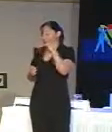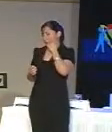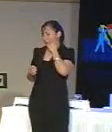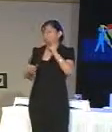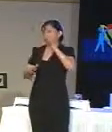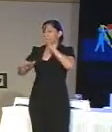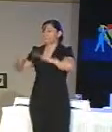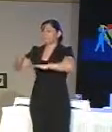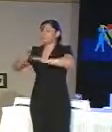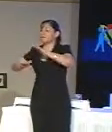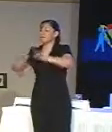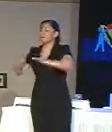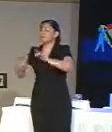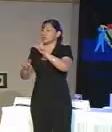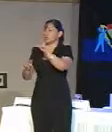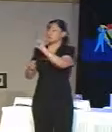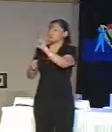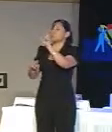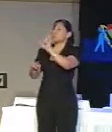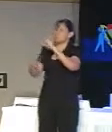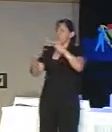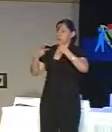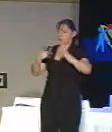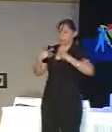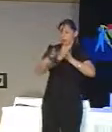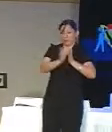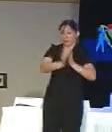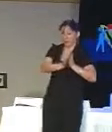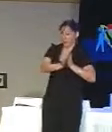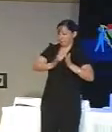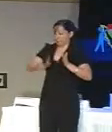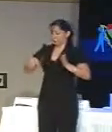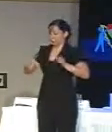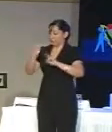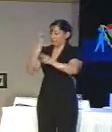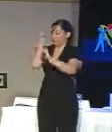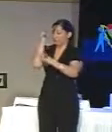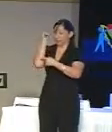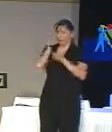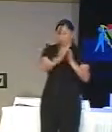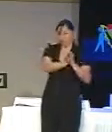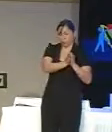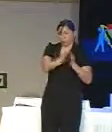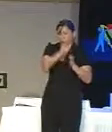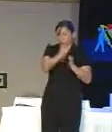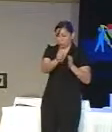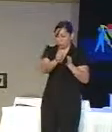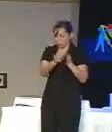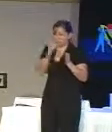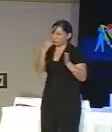en el caso de los intervalos intergenésicos me parece que sí podemos hacer algo.